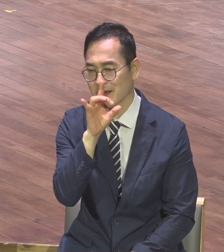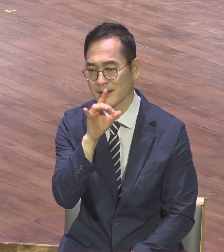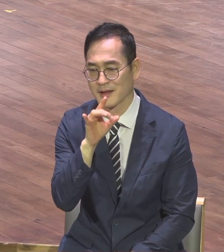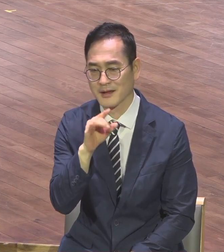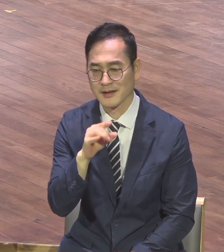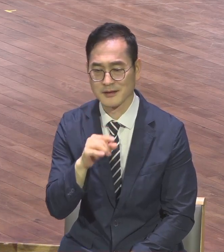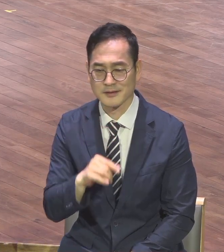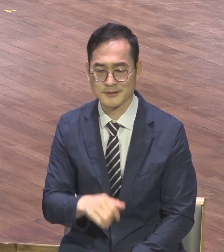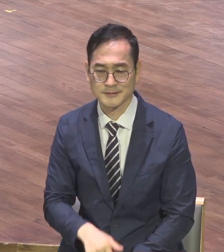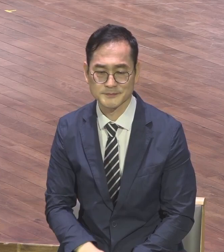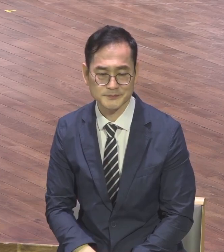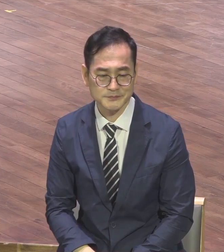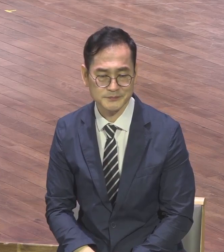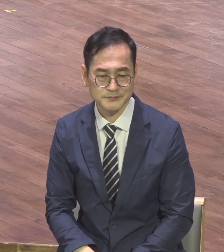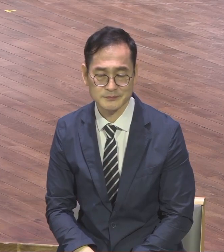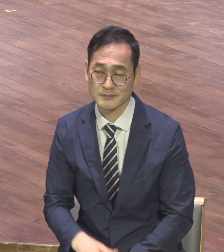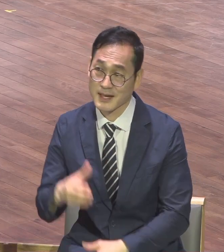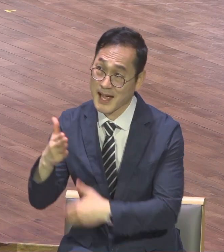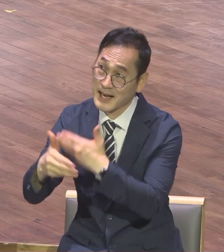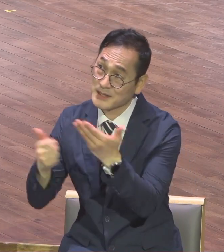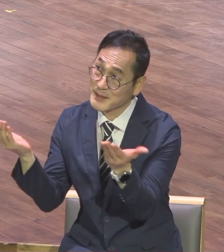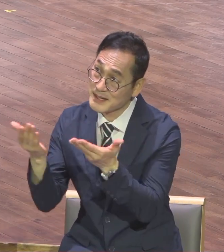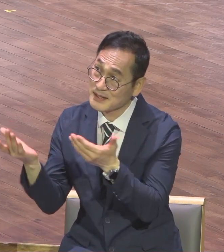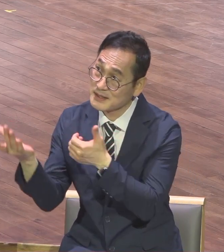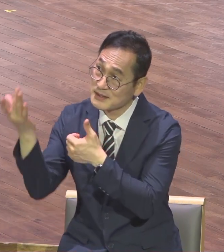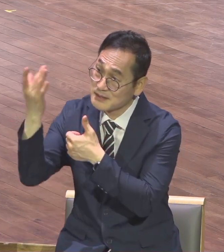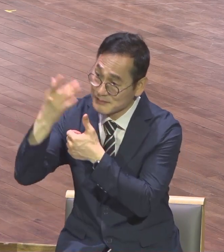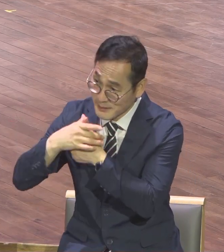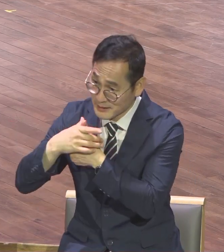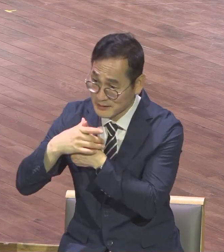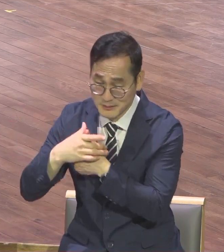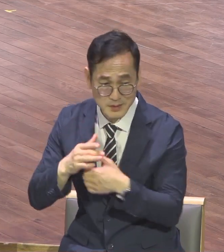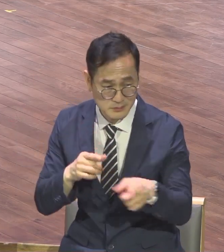지워보시기 바랍니다. 하나님의 일은 함께하는 거예요.